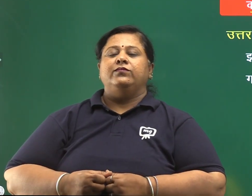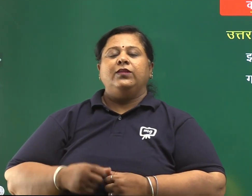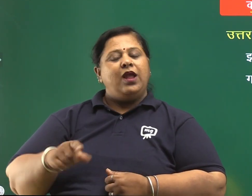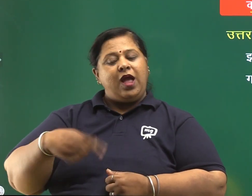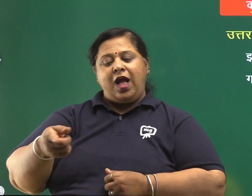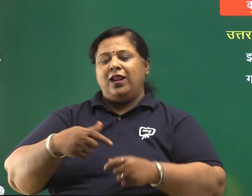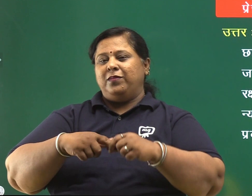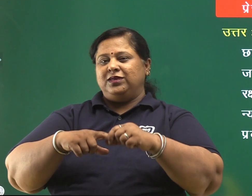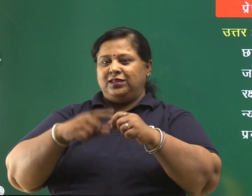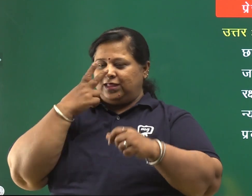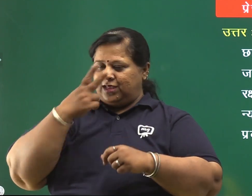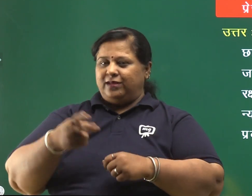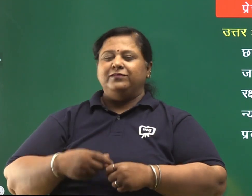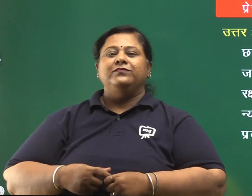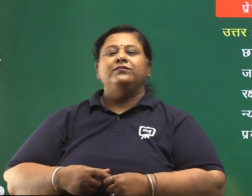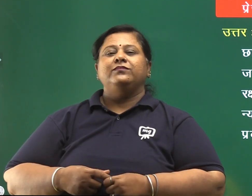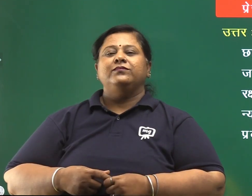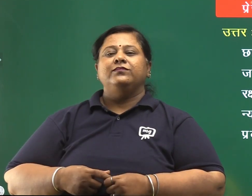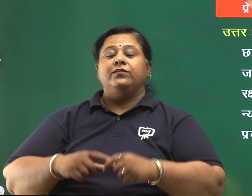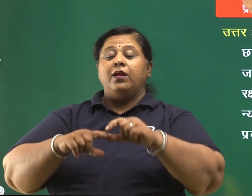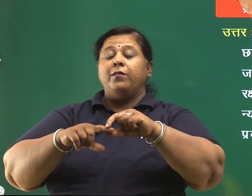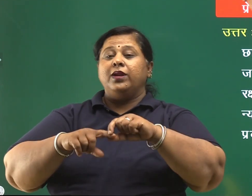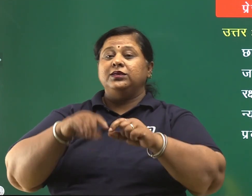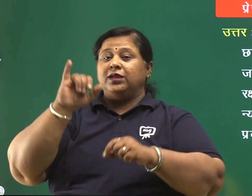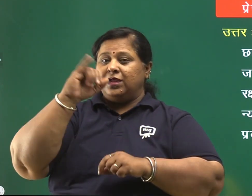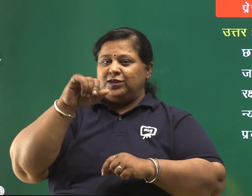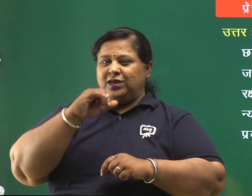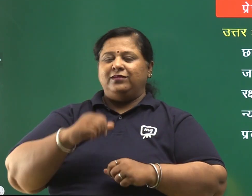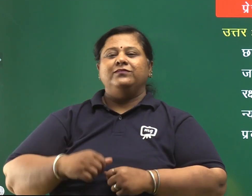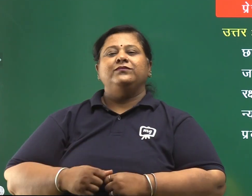आगे का प्रश्न देखते हैं। प्रश्न संख्या 6,